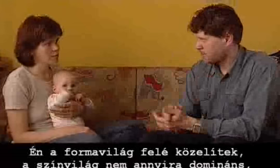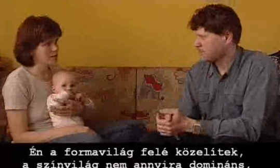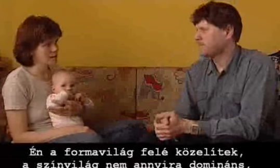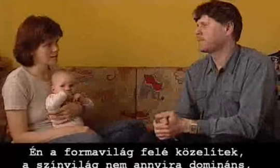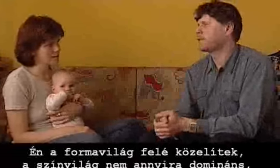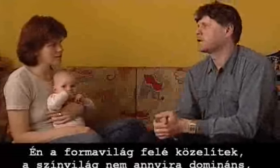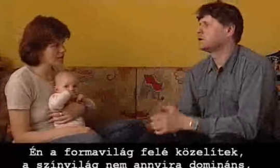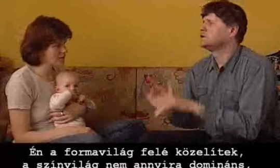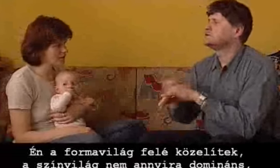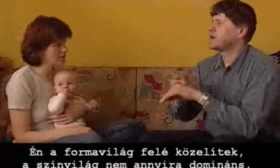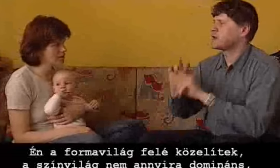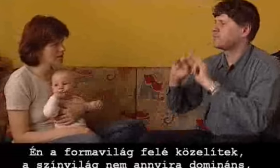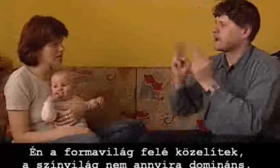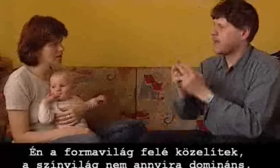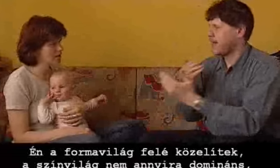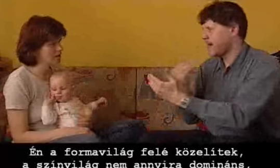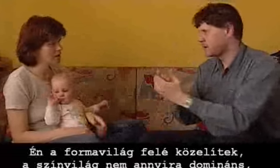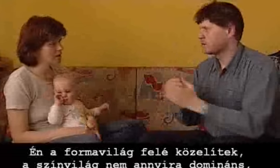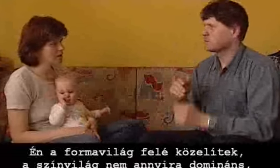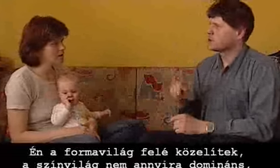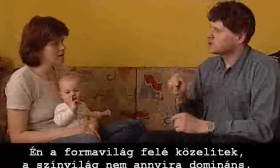Én a formavilág felé közelítek.